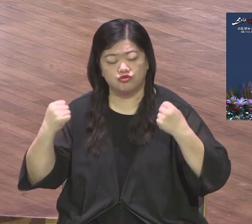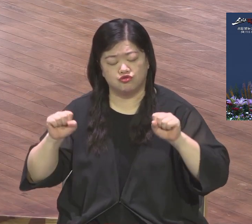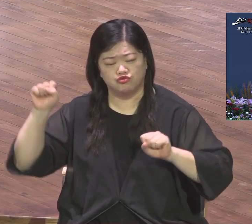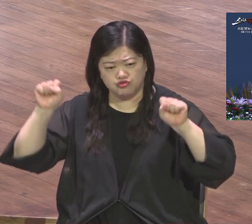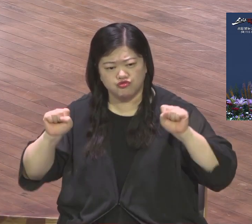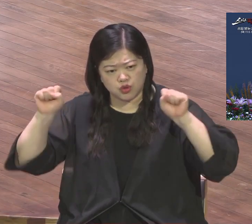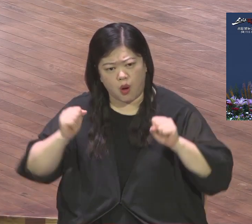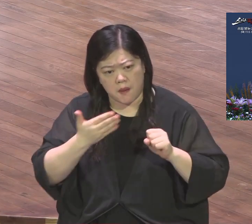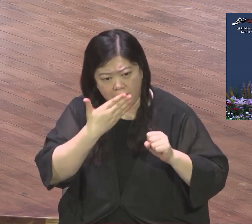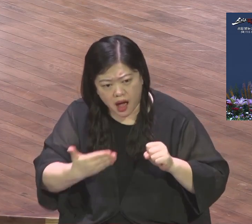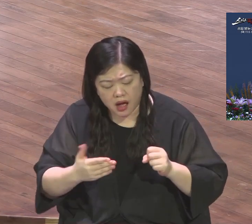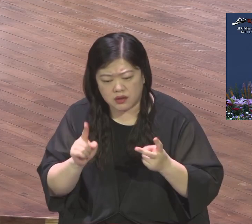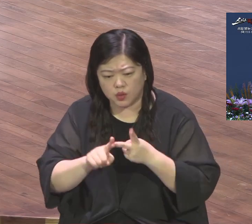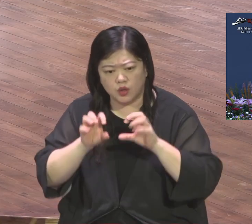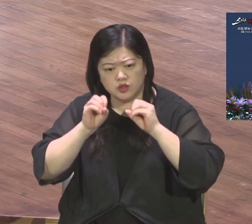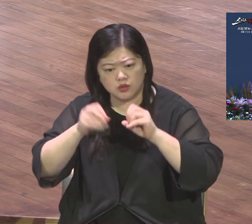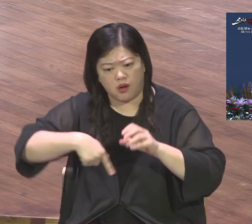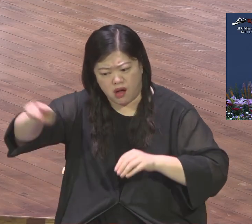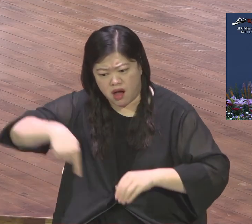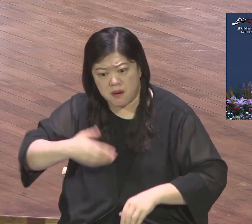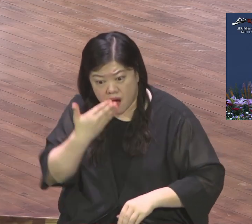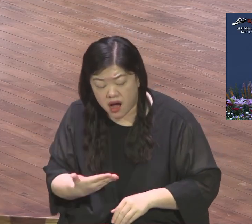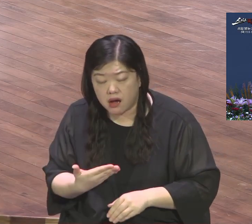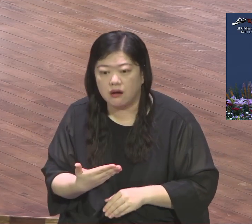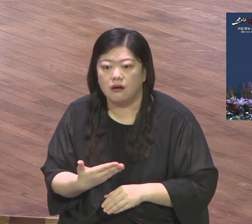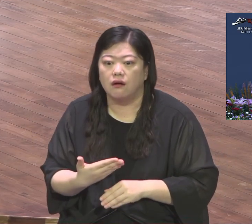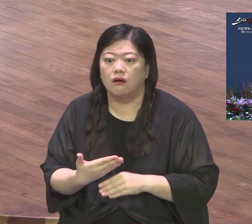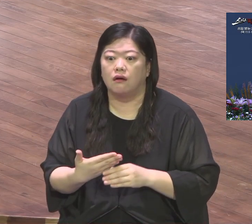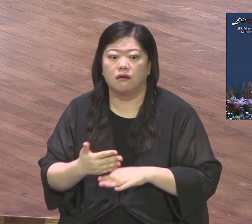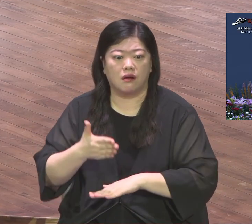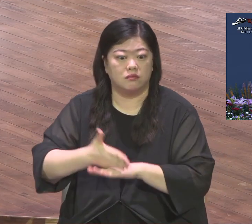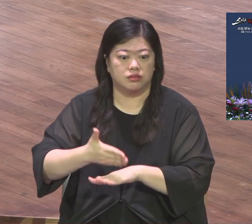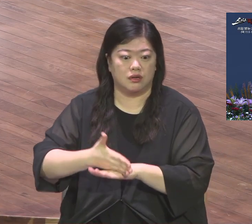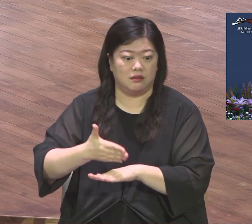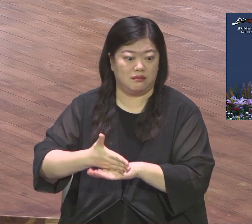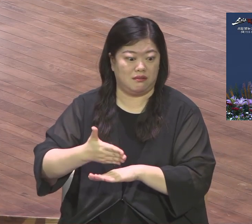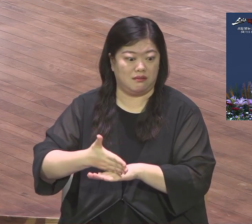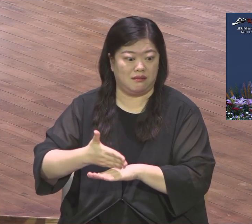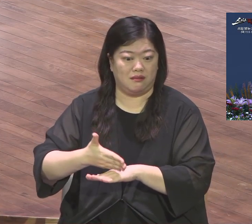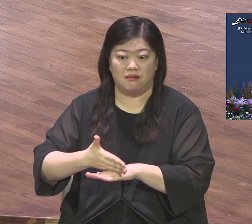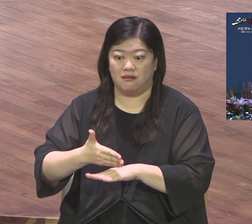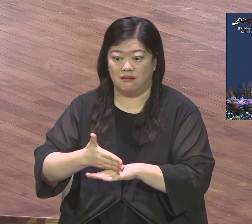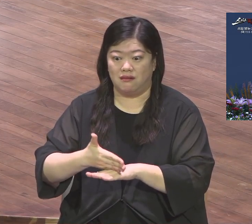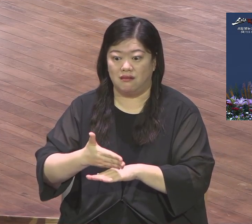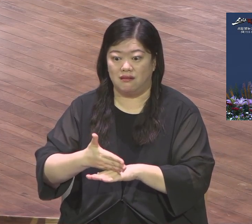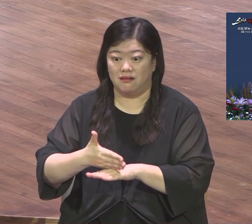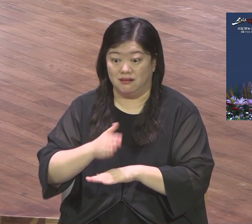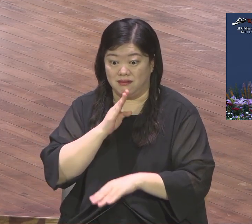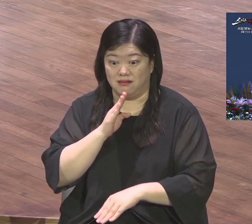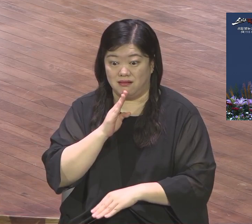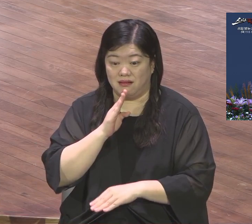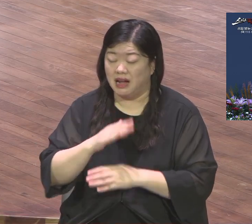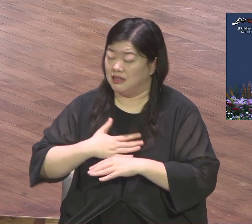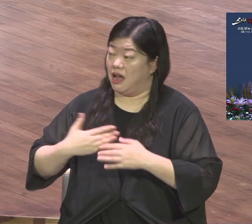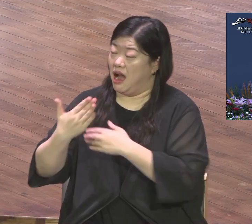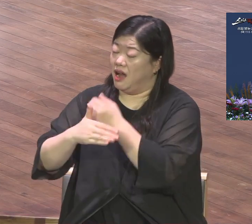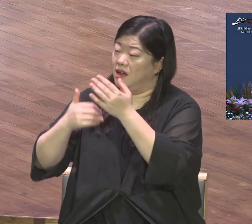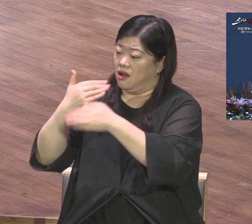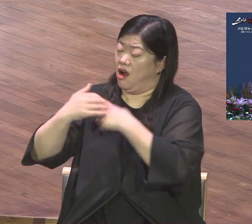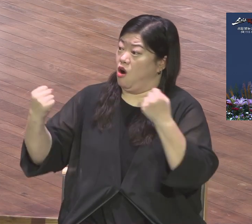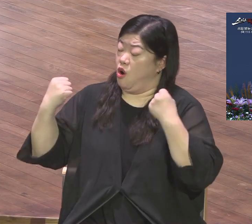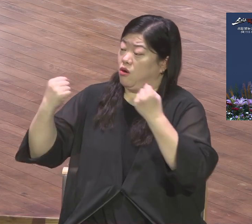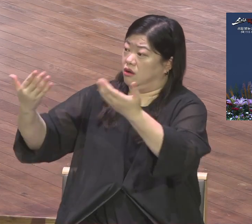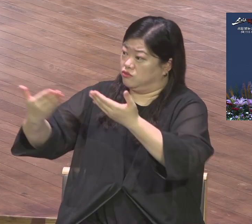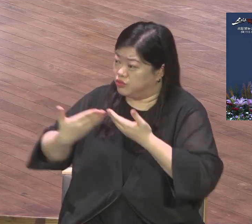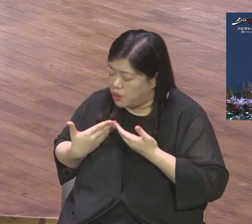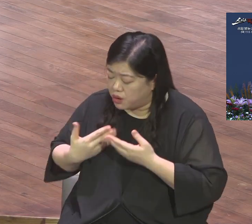있게 이런 천사가 근무하는 이 축복을 받아서 얼마나 감사해요. 이렇게 하나님이 건강 주시고 예배할